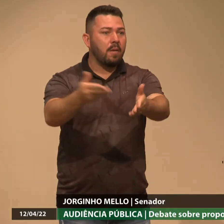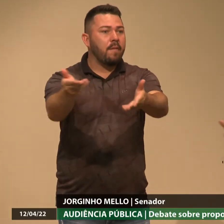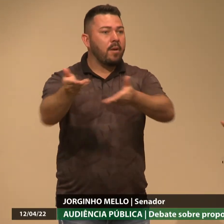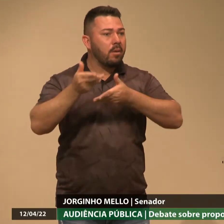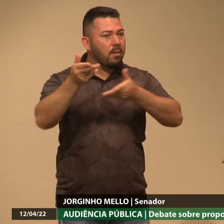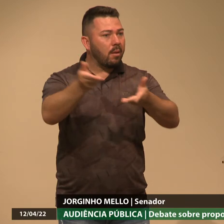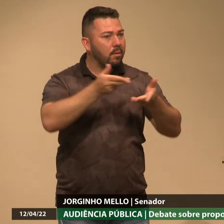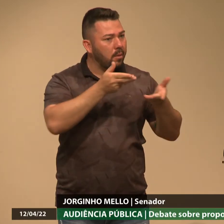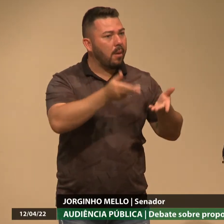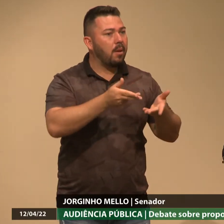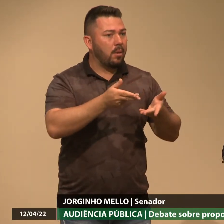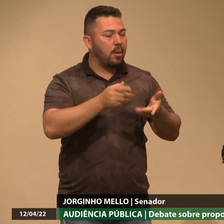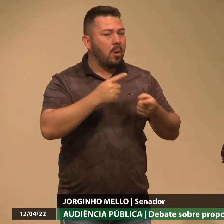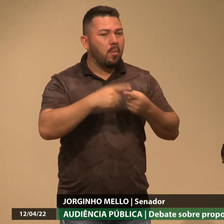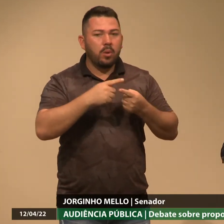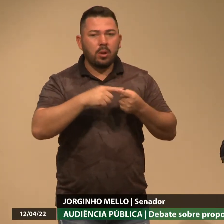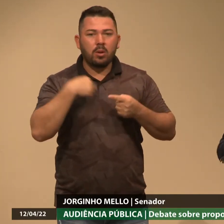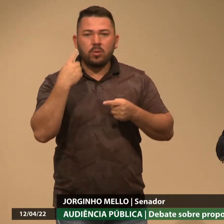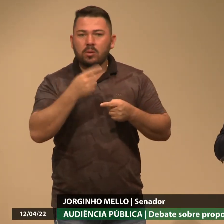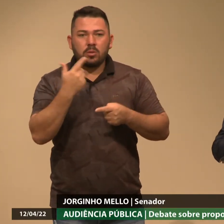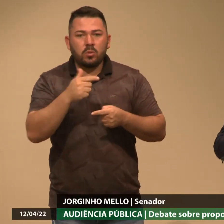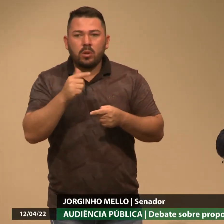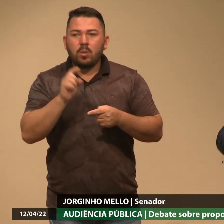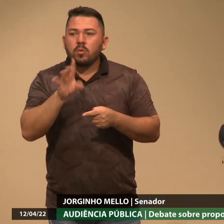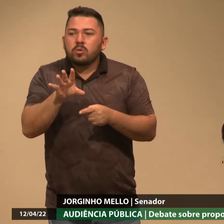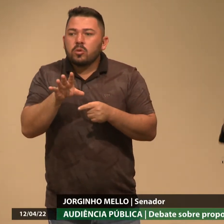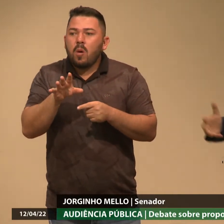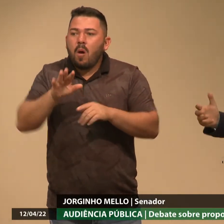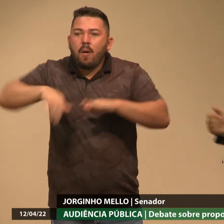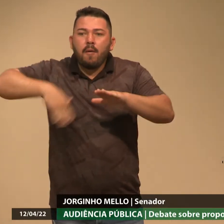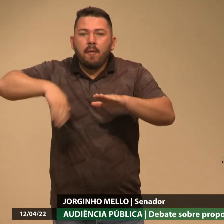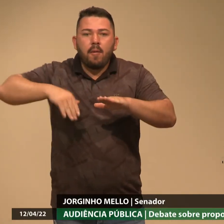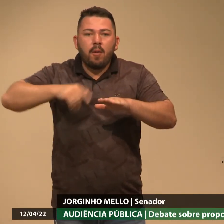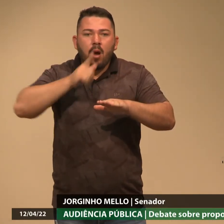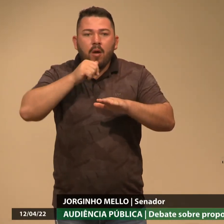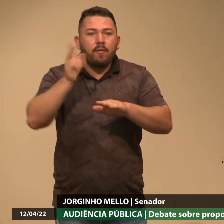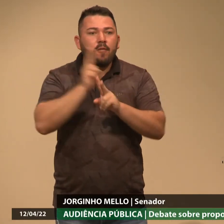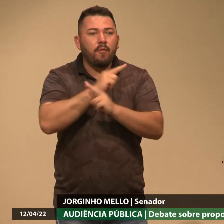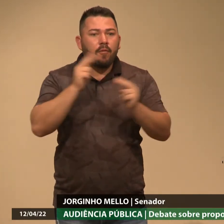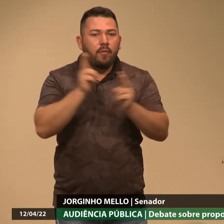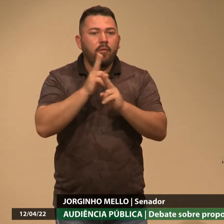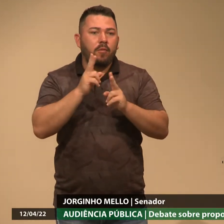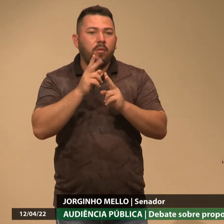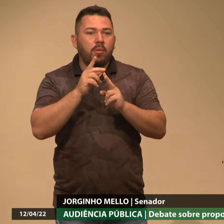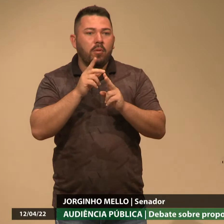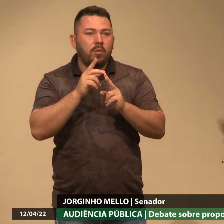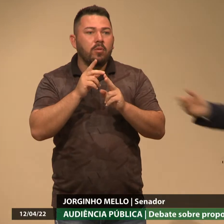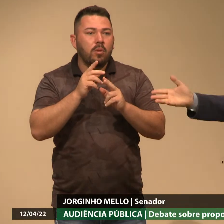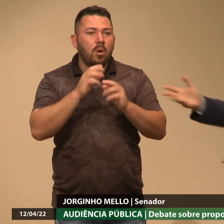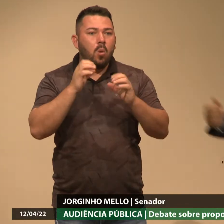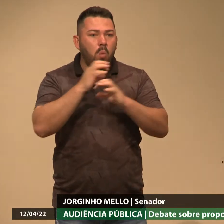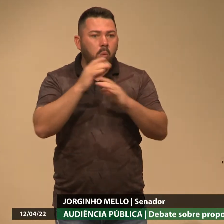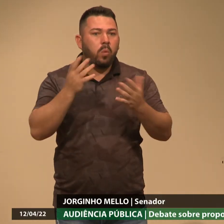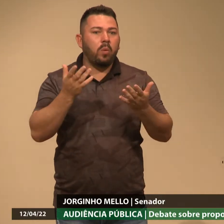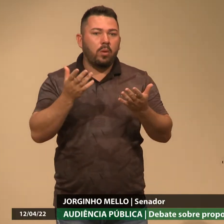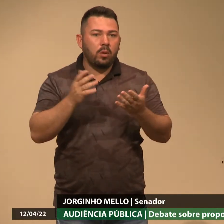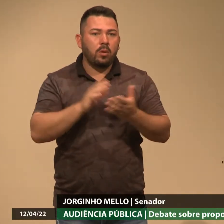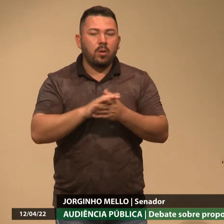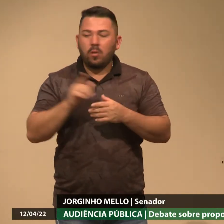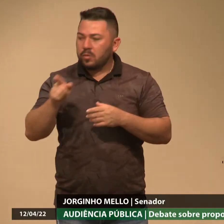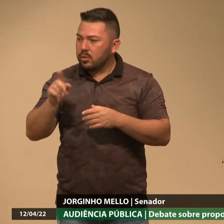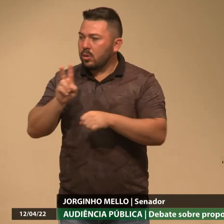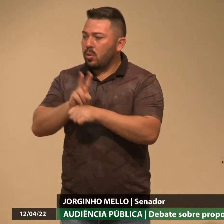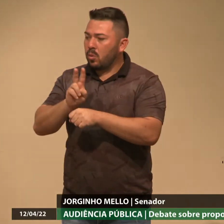porque nós não temos Só Verão aqui faz tempo que ter turismo o ano todo bom né Júlia você que cuidou do